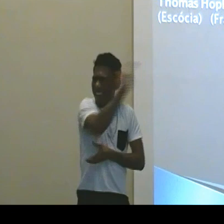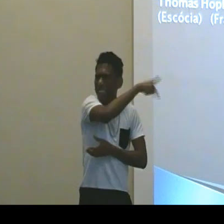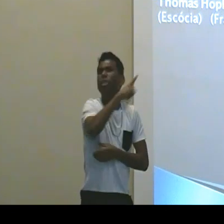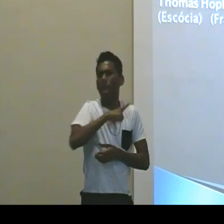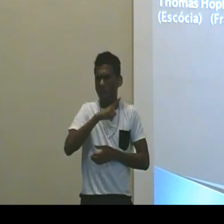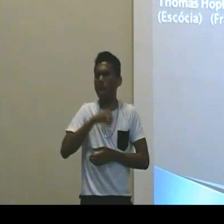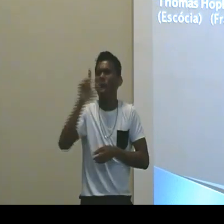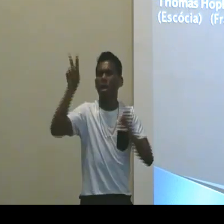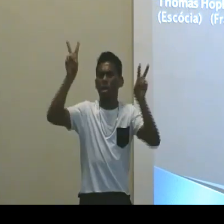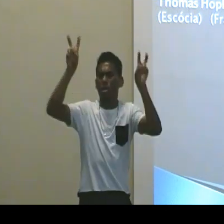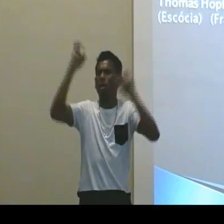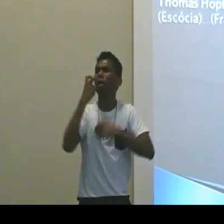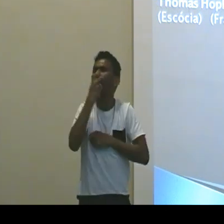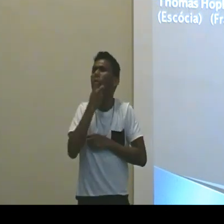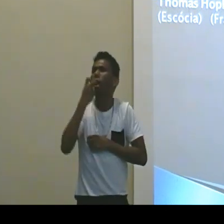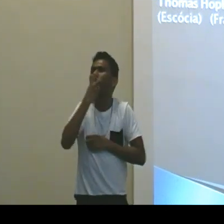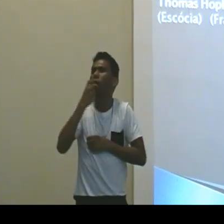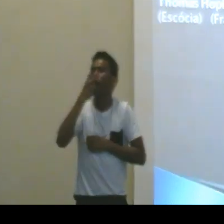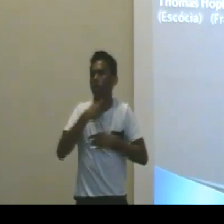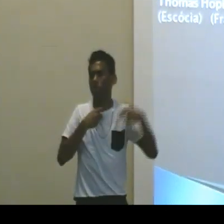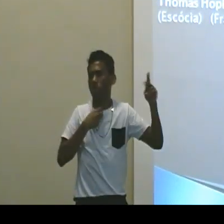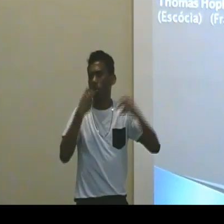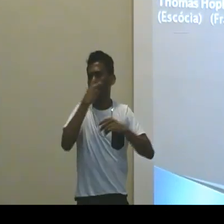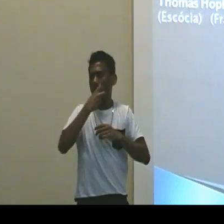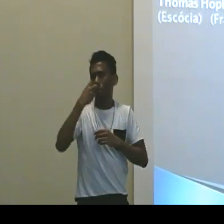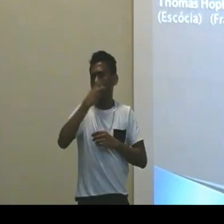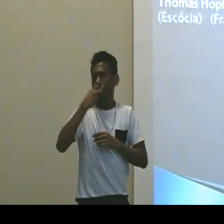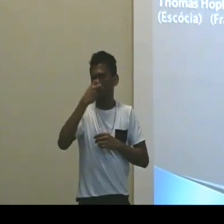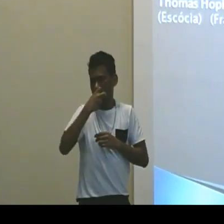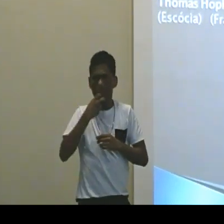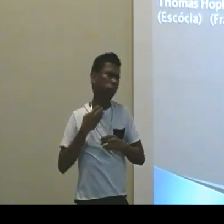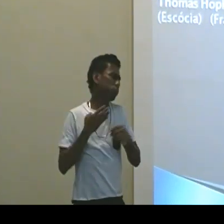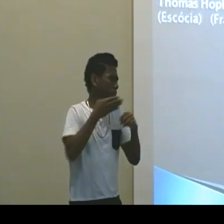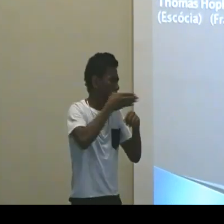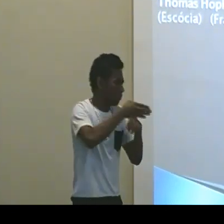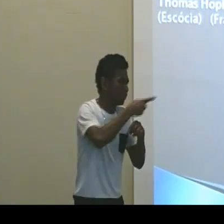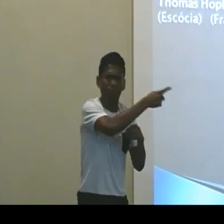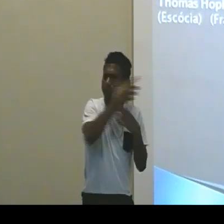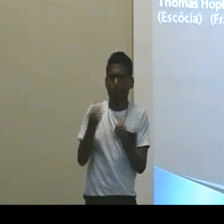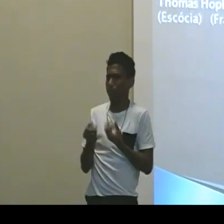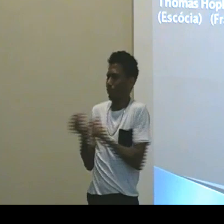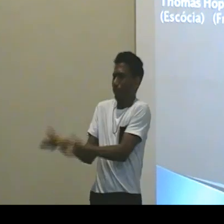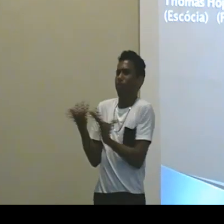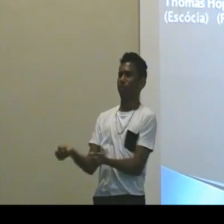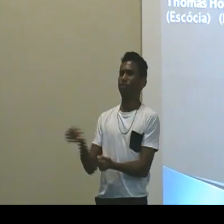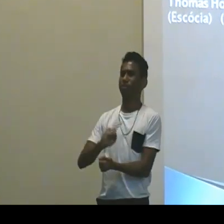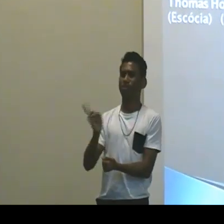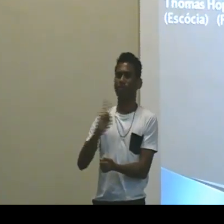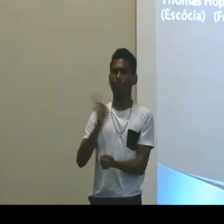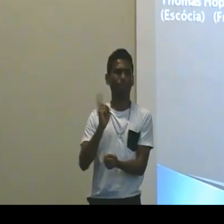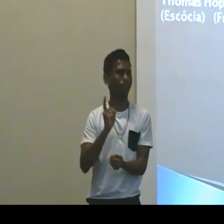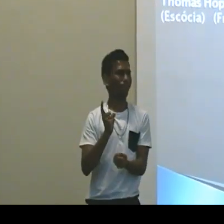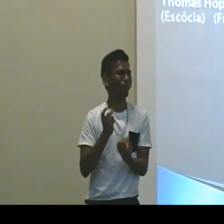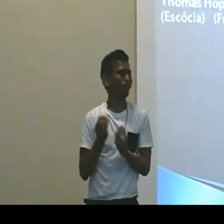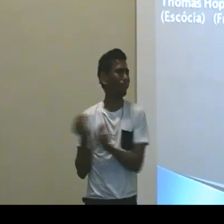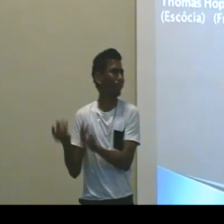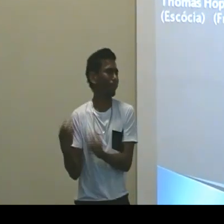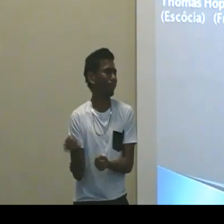Havia uma escola lá, havia um trabalho de oralismo muito forte lá. Ele foi visitar, mas eles